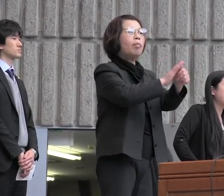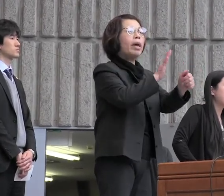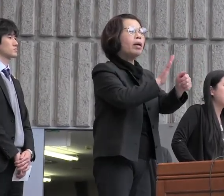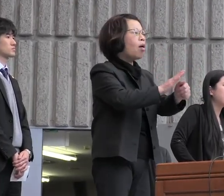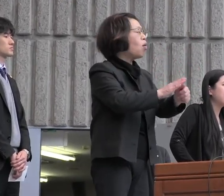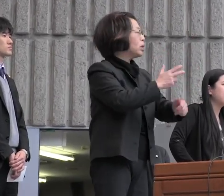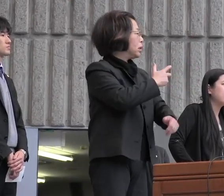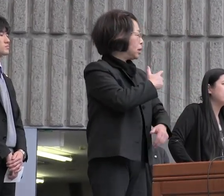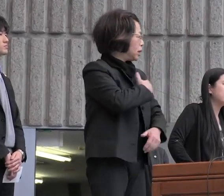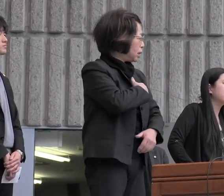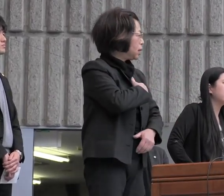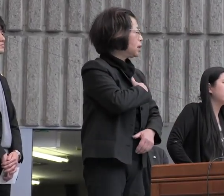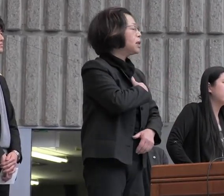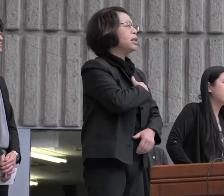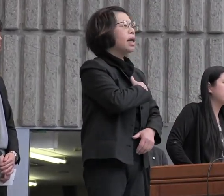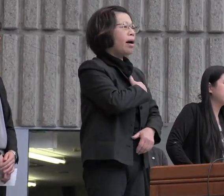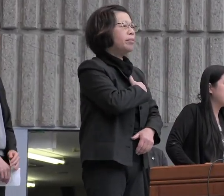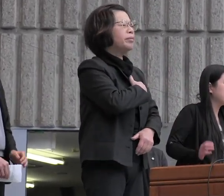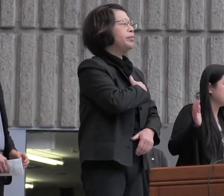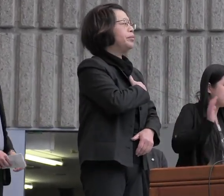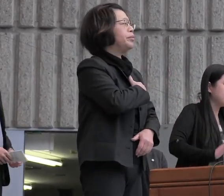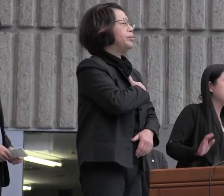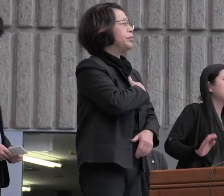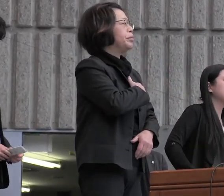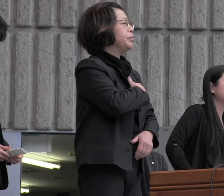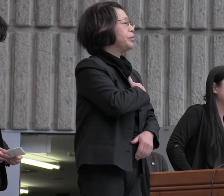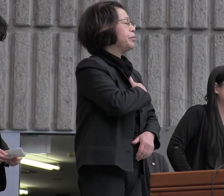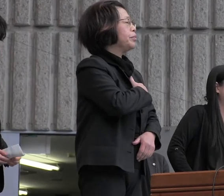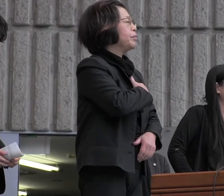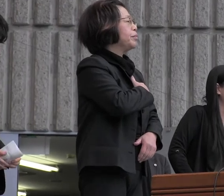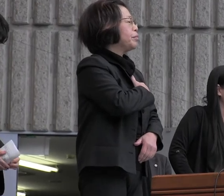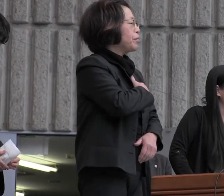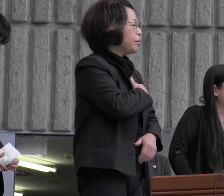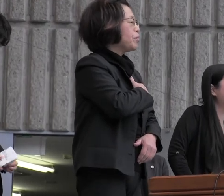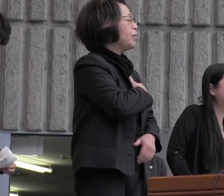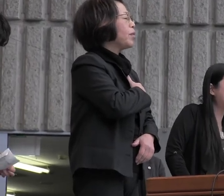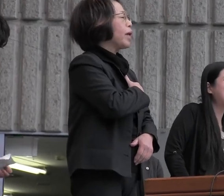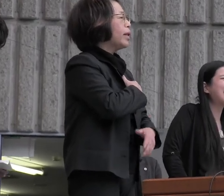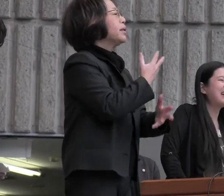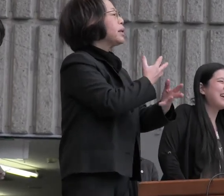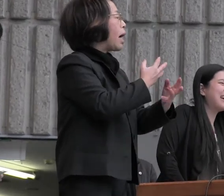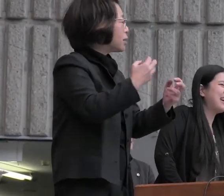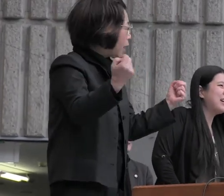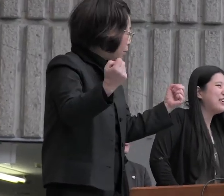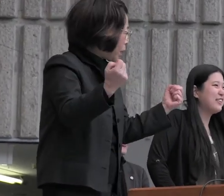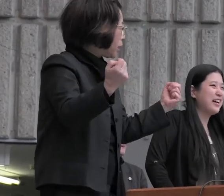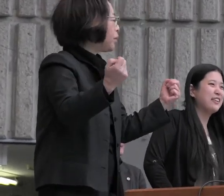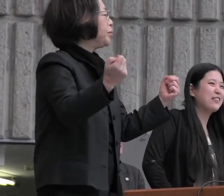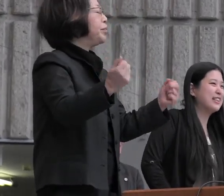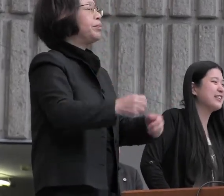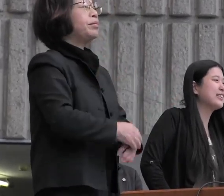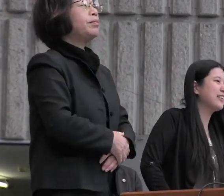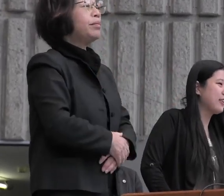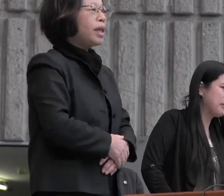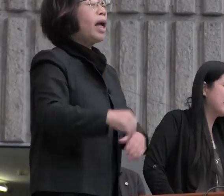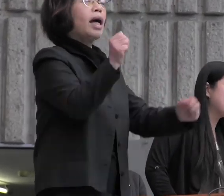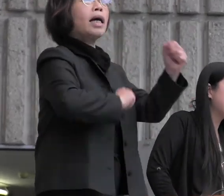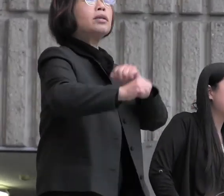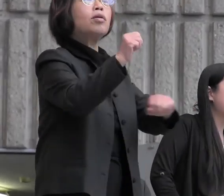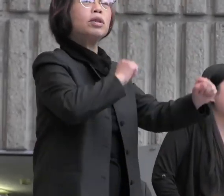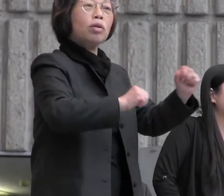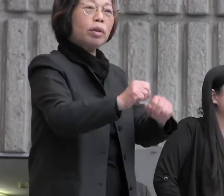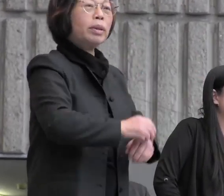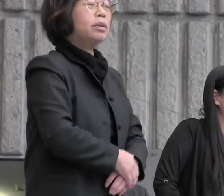ね、老若男女は、たくさん頑張ってまして、活動しております